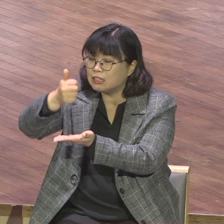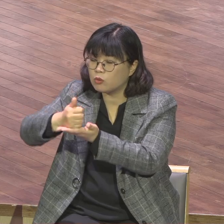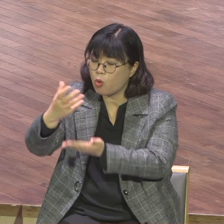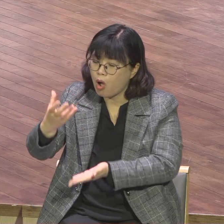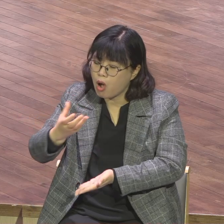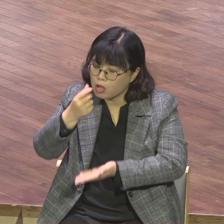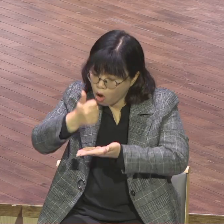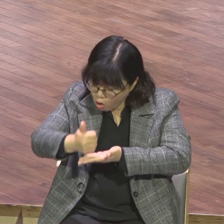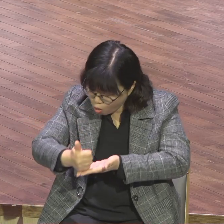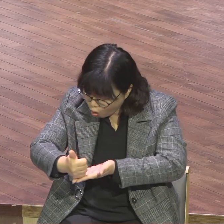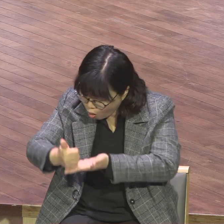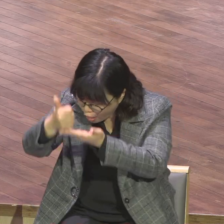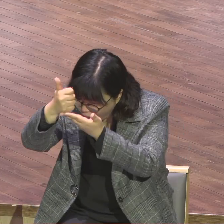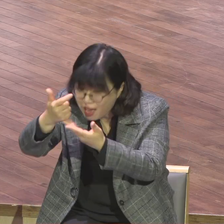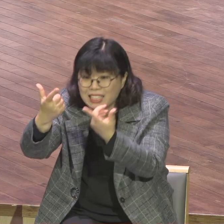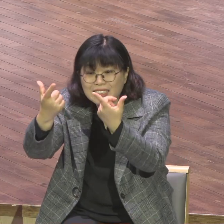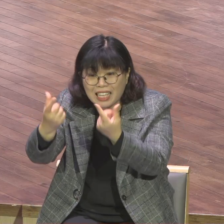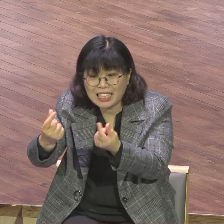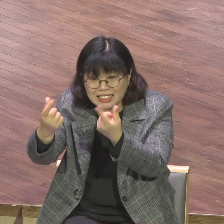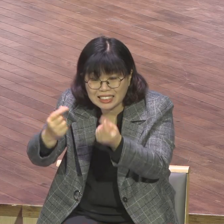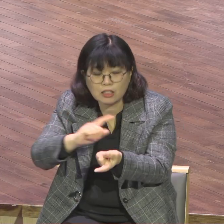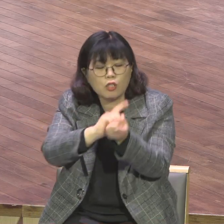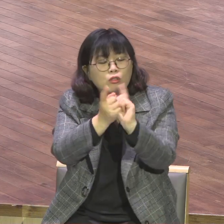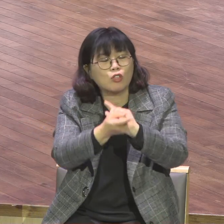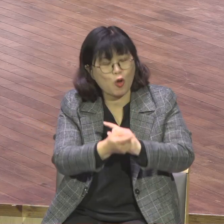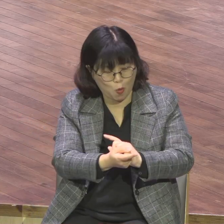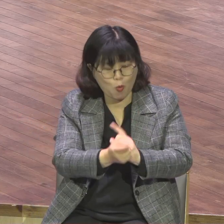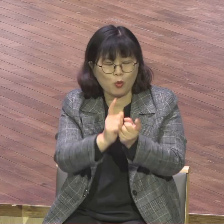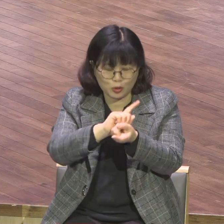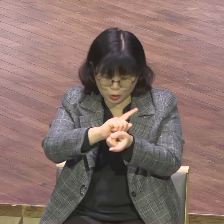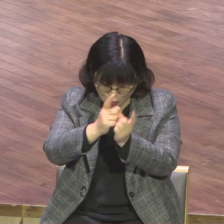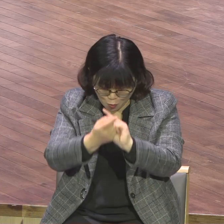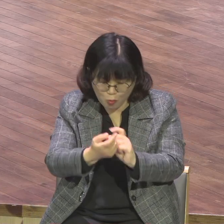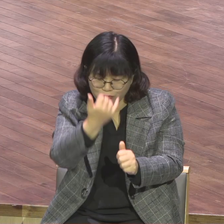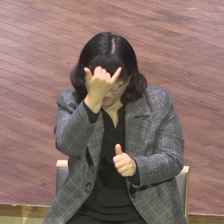피차 복종하고 그랬어요. 피차 복종하고.